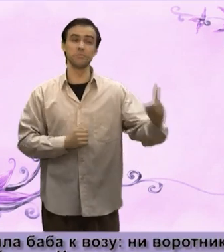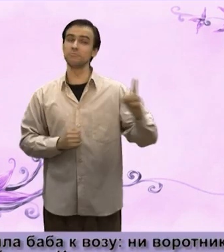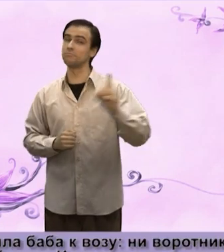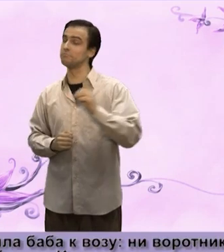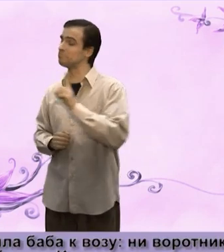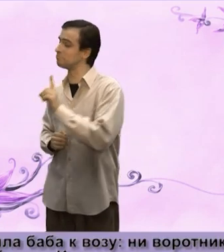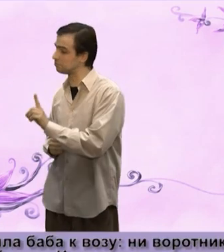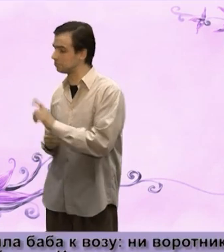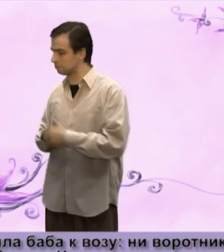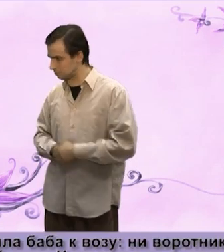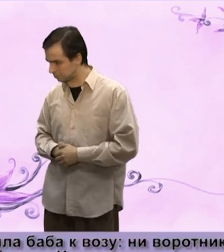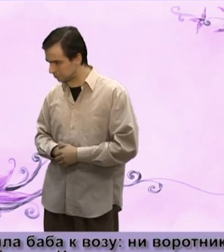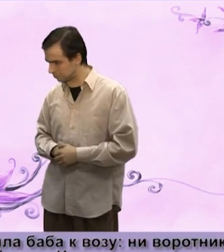Подошла баба к возу.